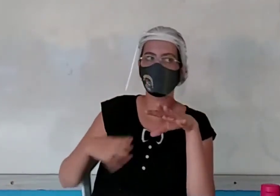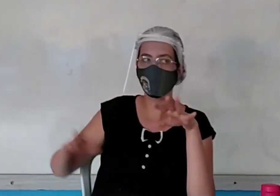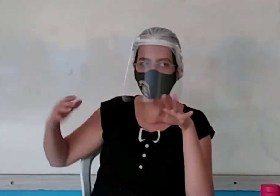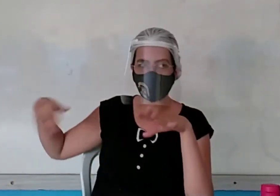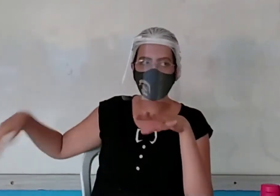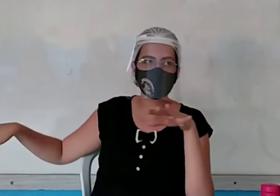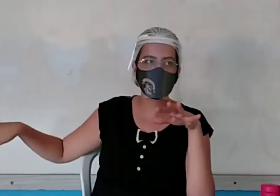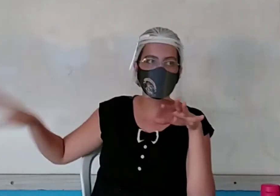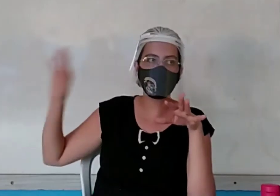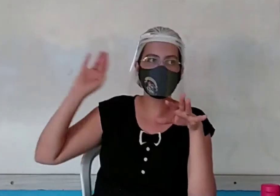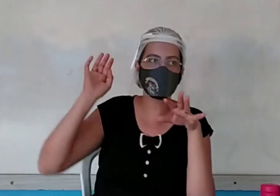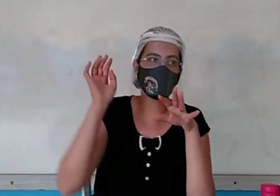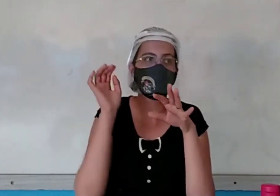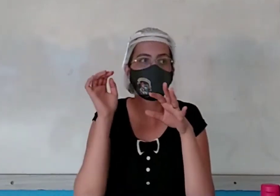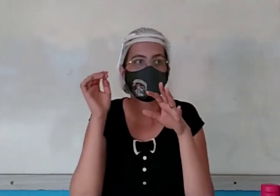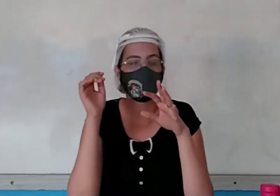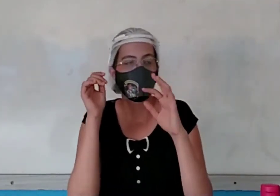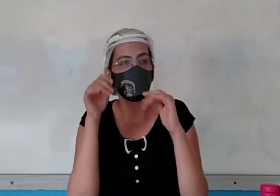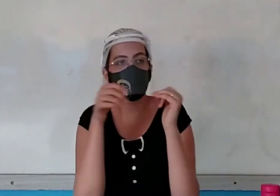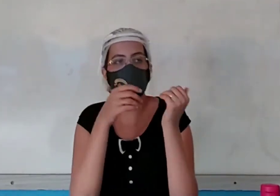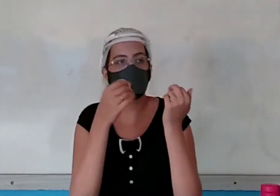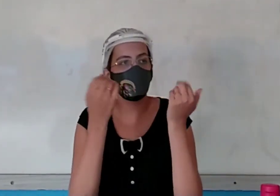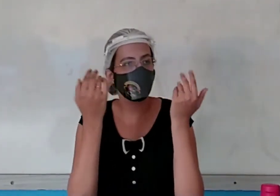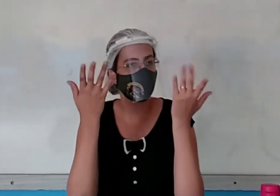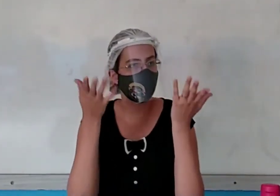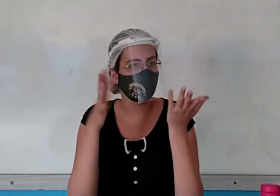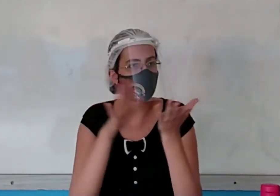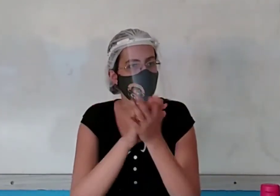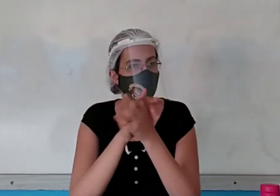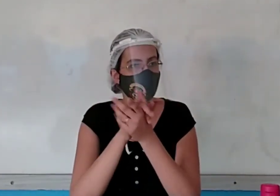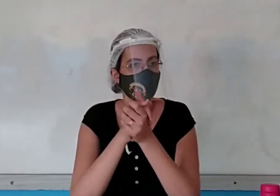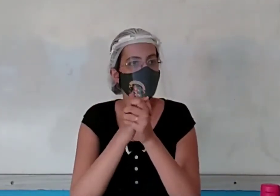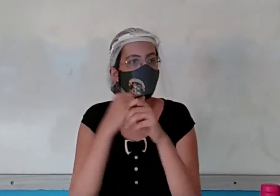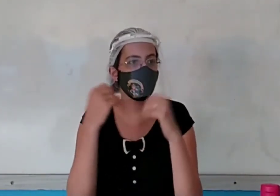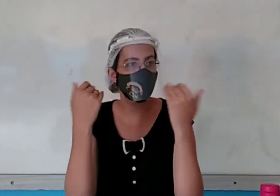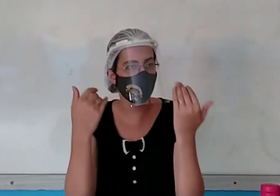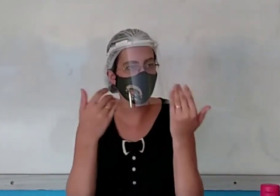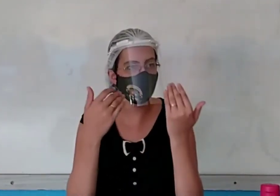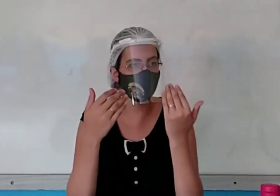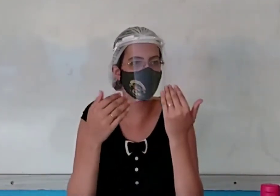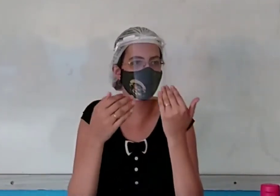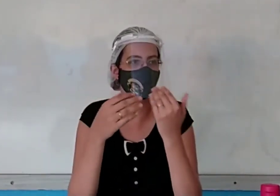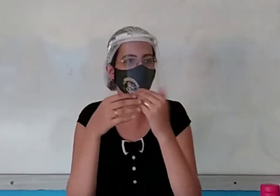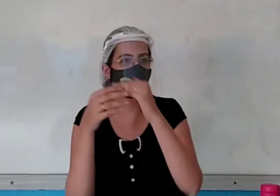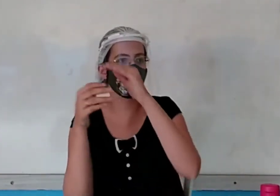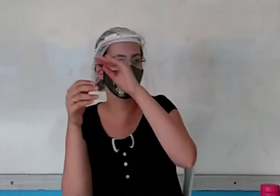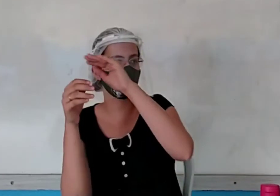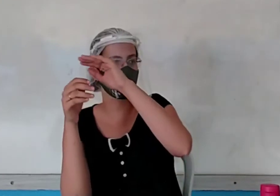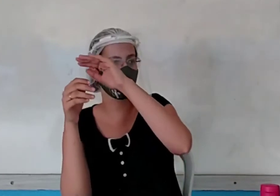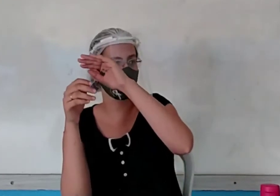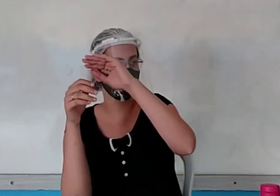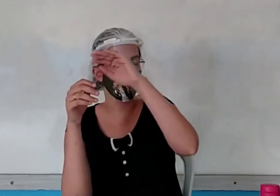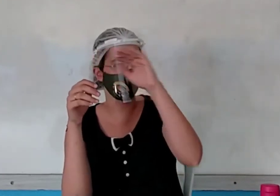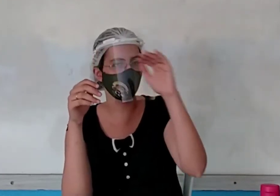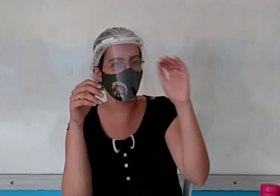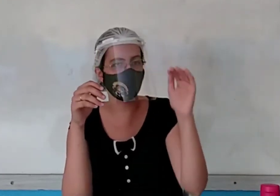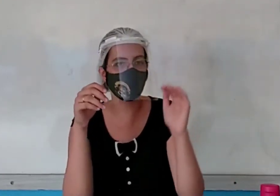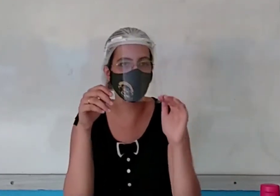avenida, na parte lá de baixo, né? E não sei como foi que aconteceu, eu sei que o pneu do carro que passava aqui em cima do viaduto,